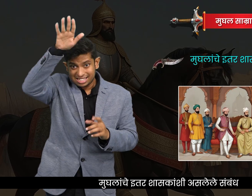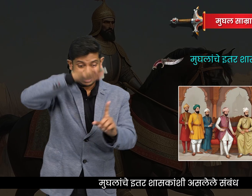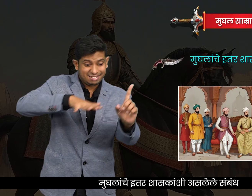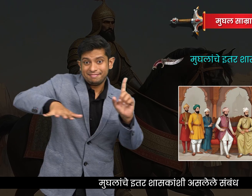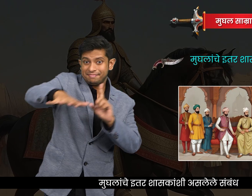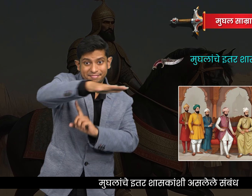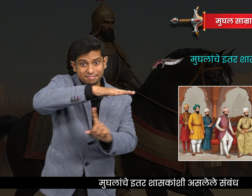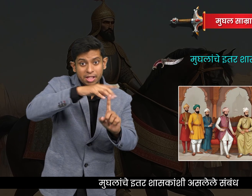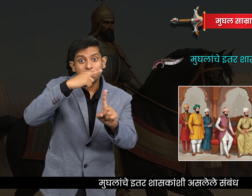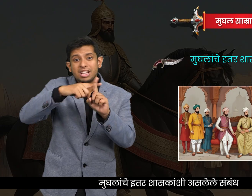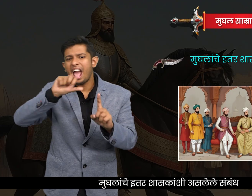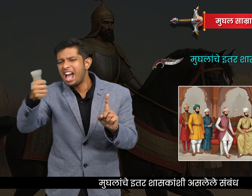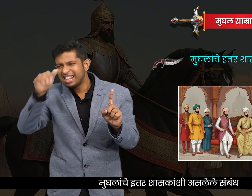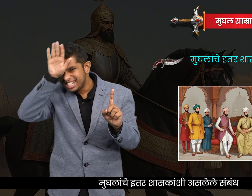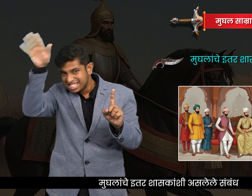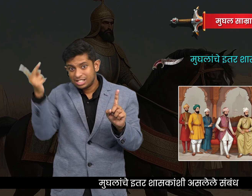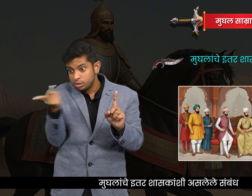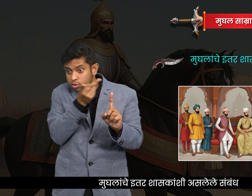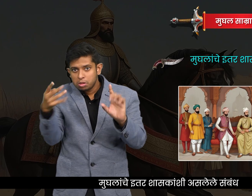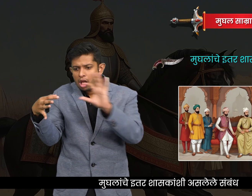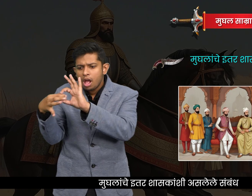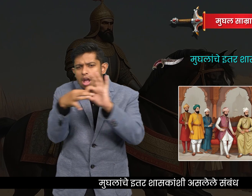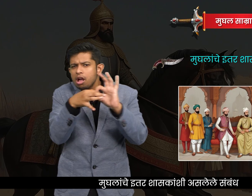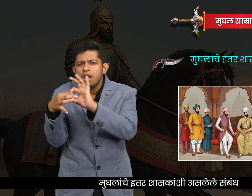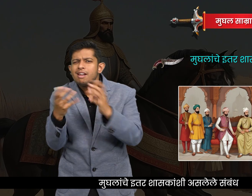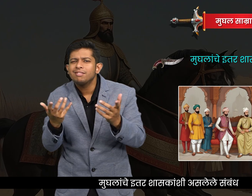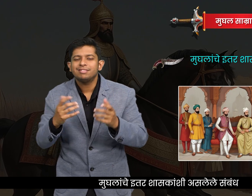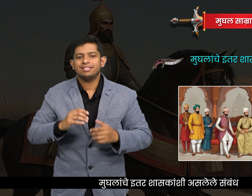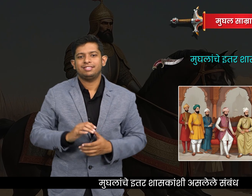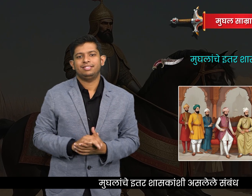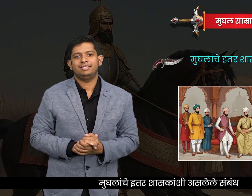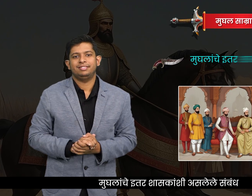मुघलांचे इतर शासकांशी असलेले संबंध.